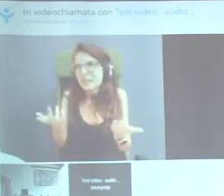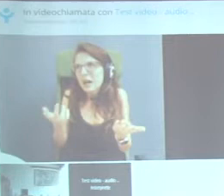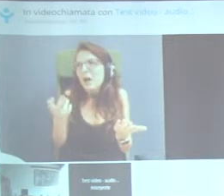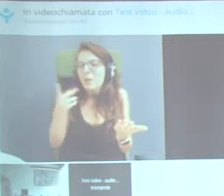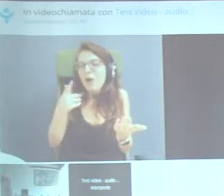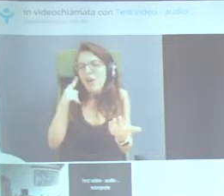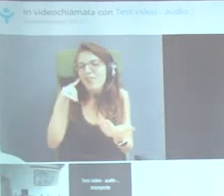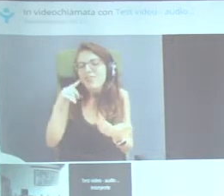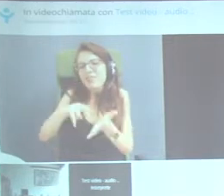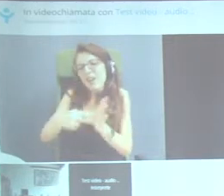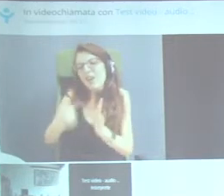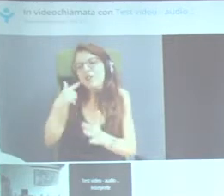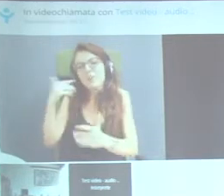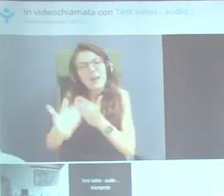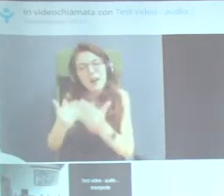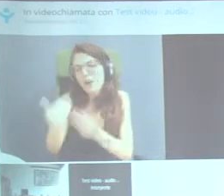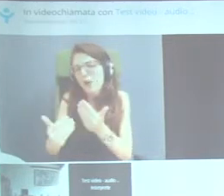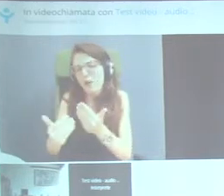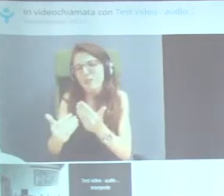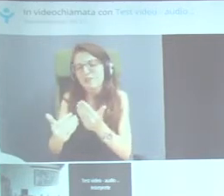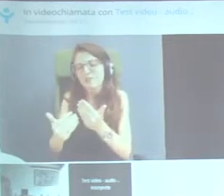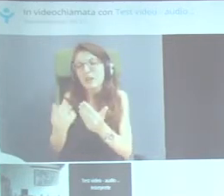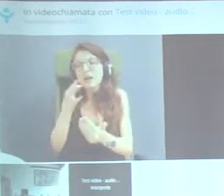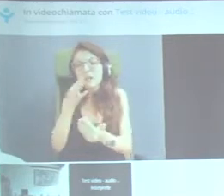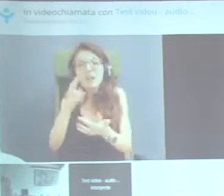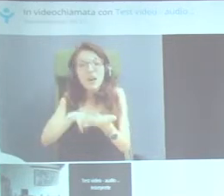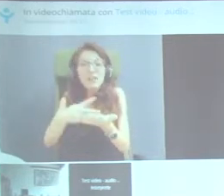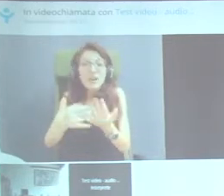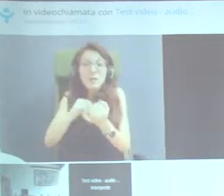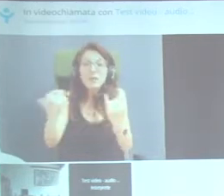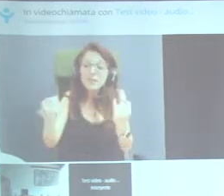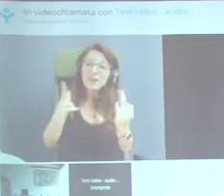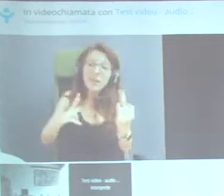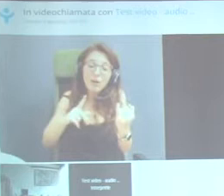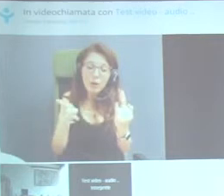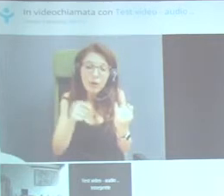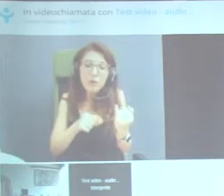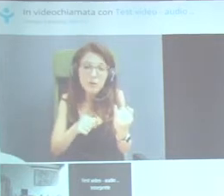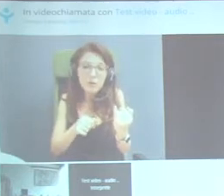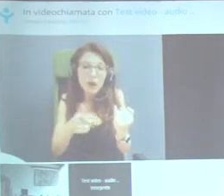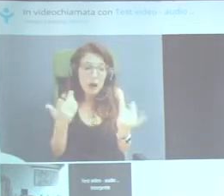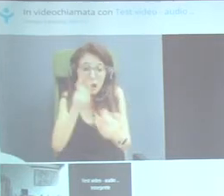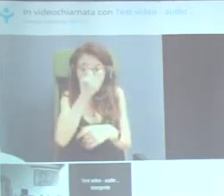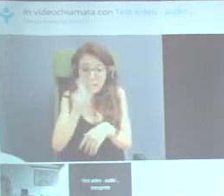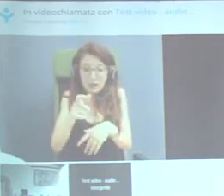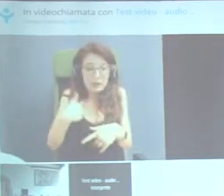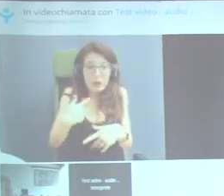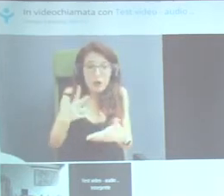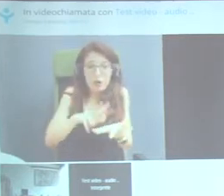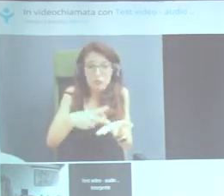servizio a distanza con un interprete che magari si trova a Napoli o a Roma.